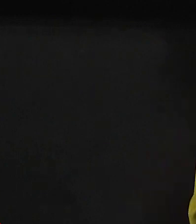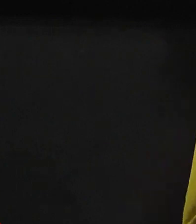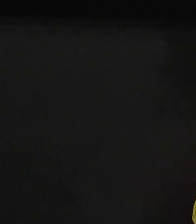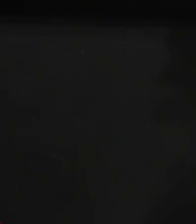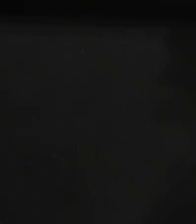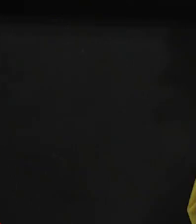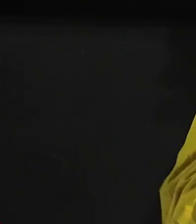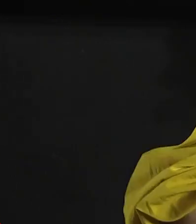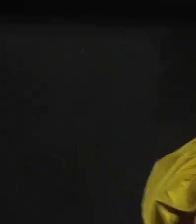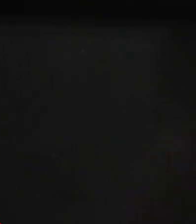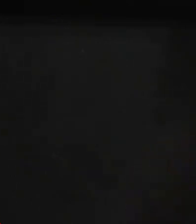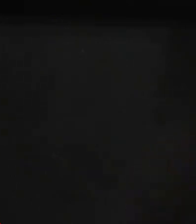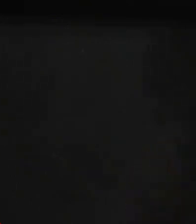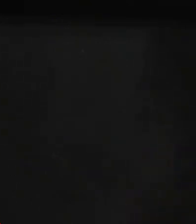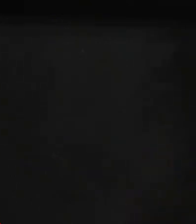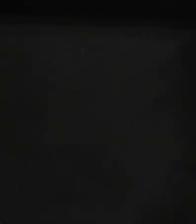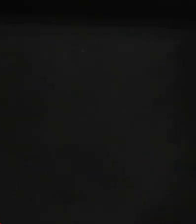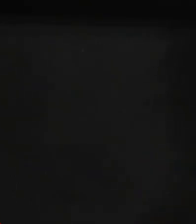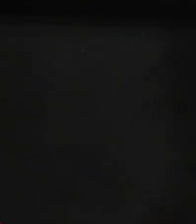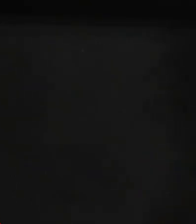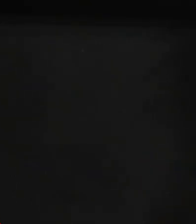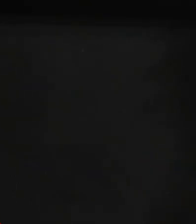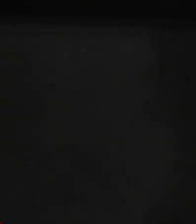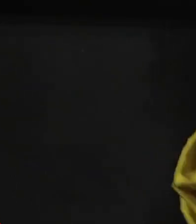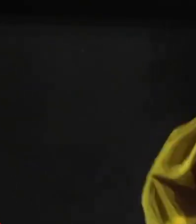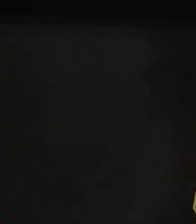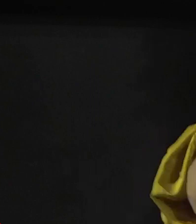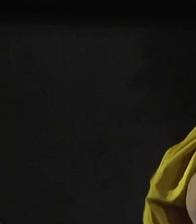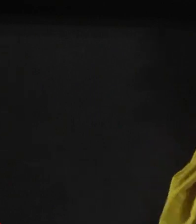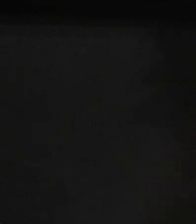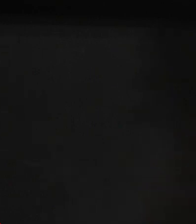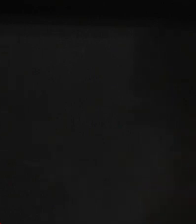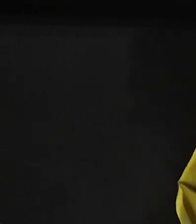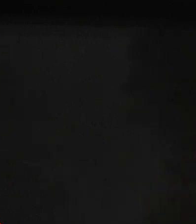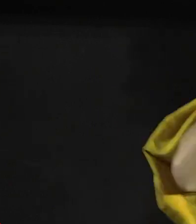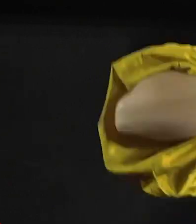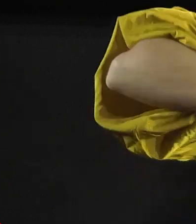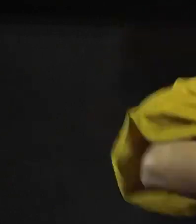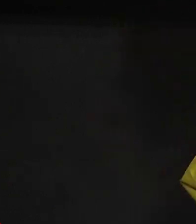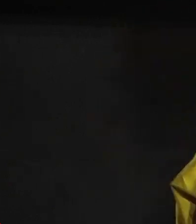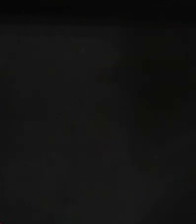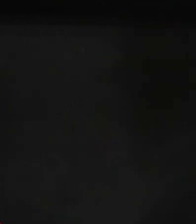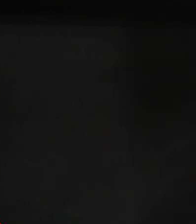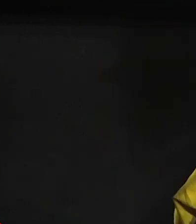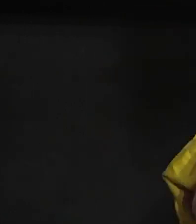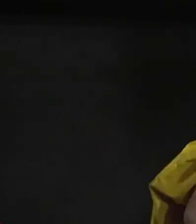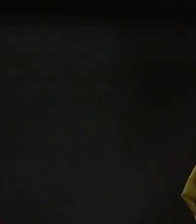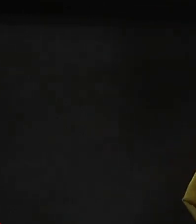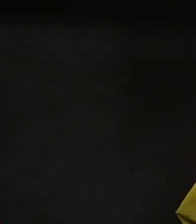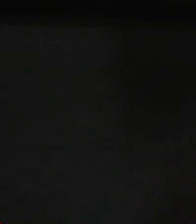mi madre Me dijo por favor estudia una profesión estable un buen trabajo Déjate en el mundo del cine Cuántos directores conoces tú dime